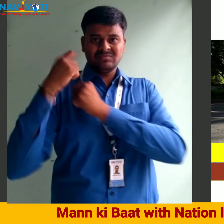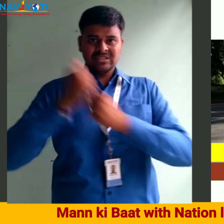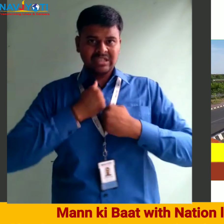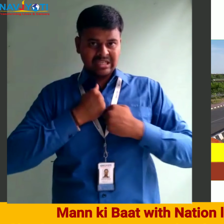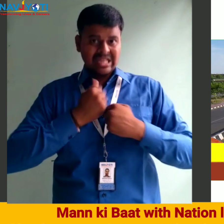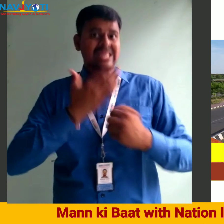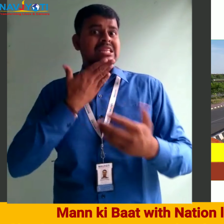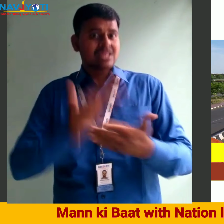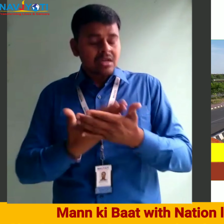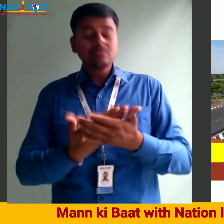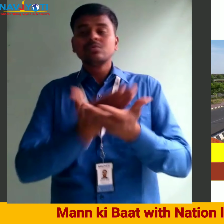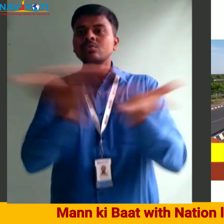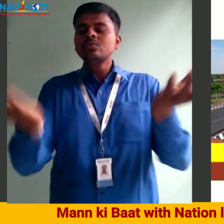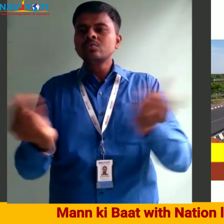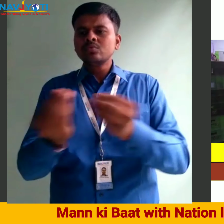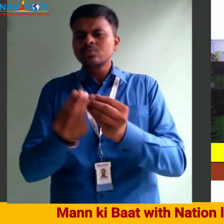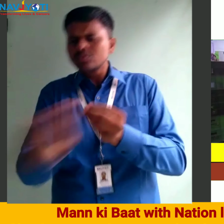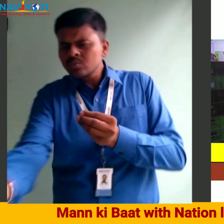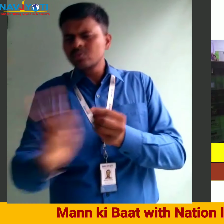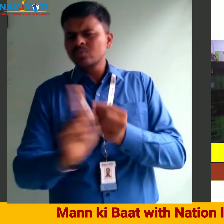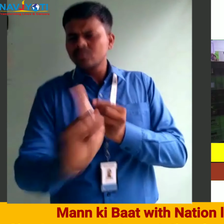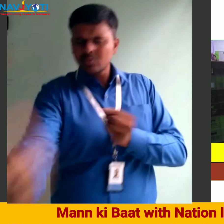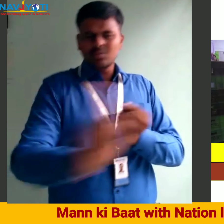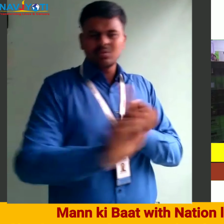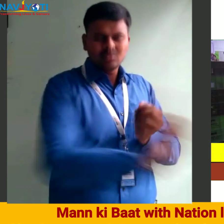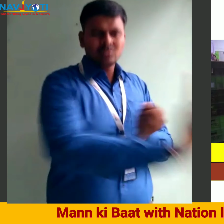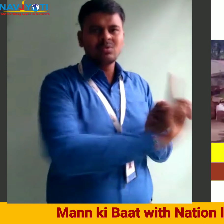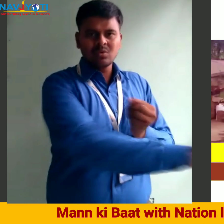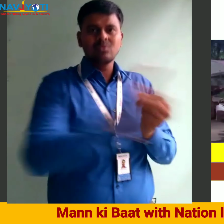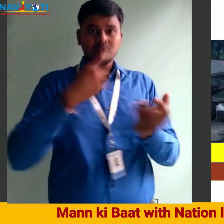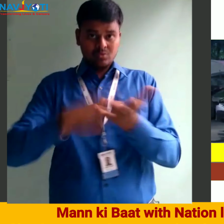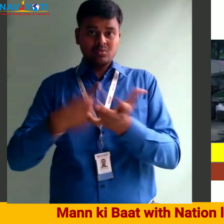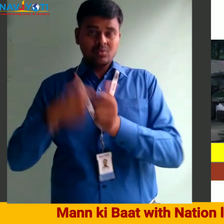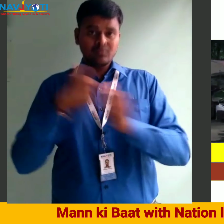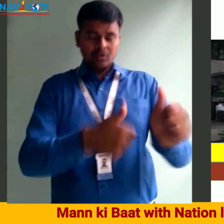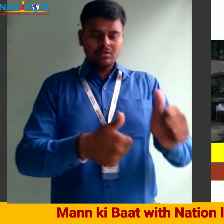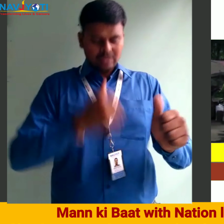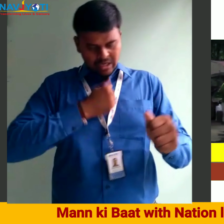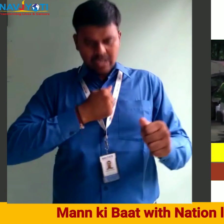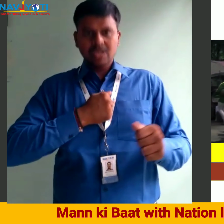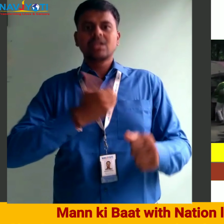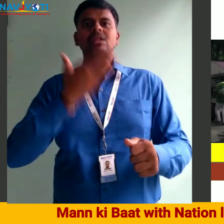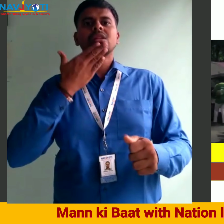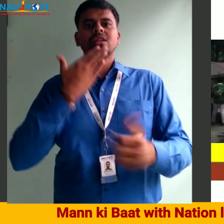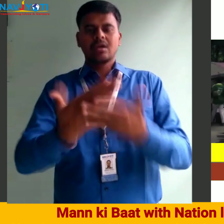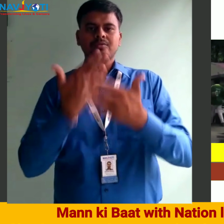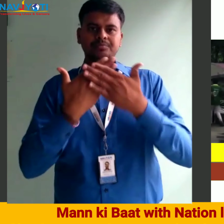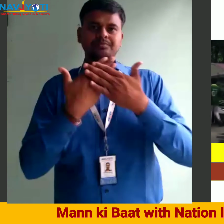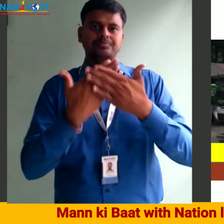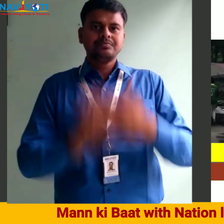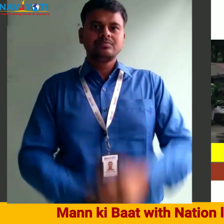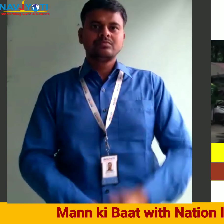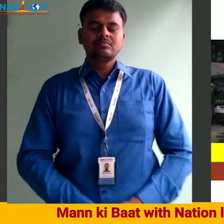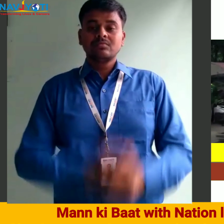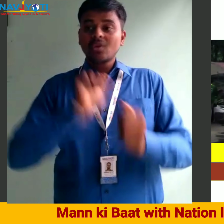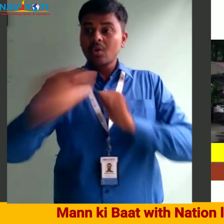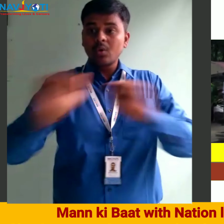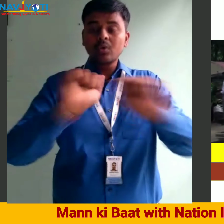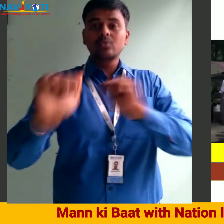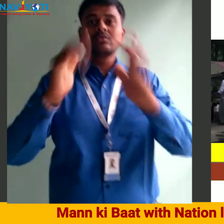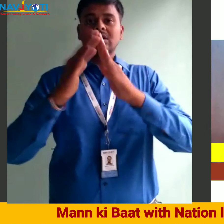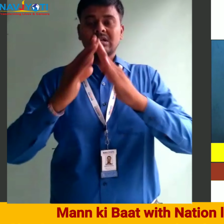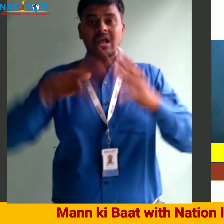खिलाफ चल रही इस लड़ाई को हम और मजबूत करेंगे। सड़कों पर, बाजारों में, मोहल्लों में फिजिकल डिस्टेंसिंग के